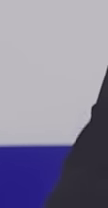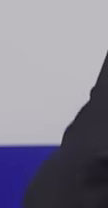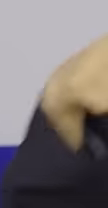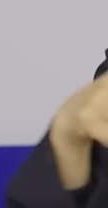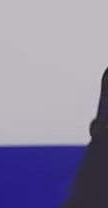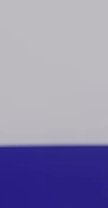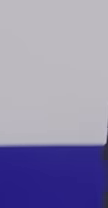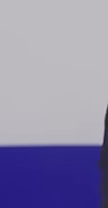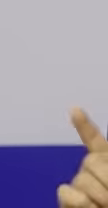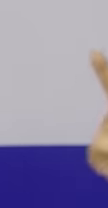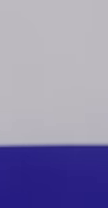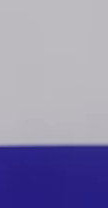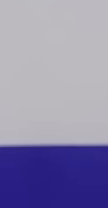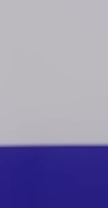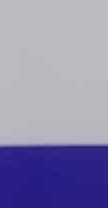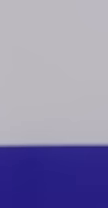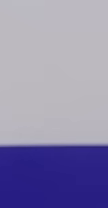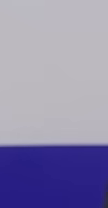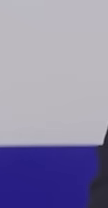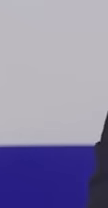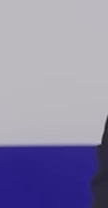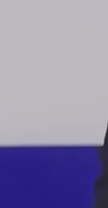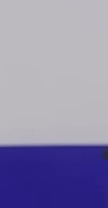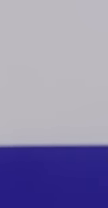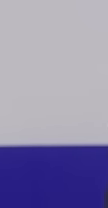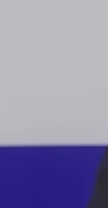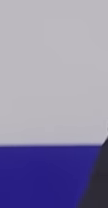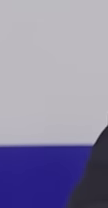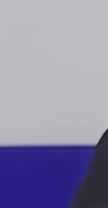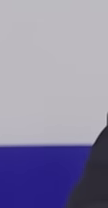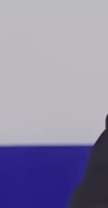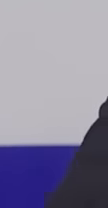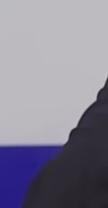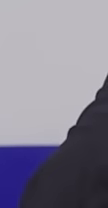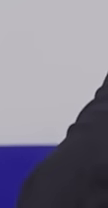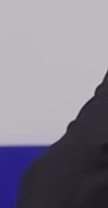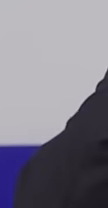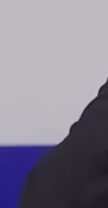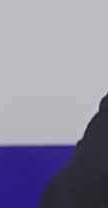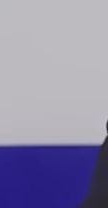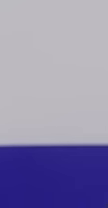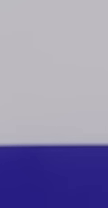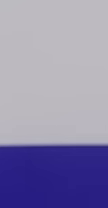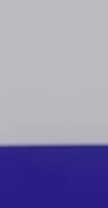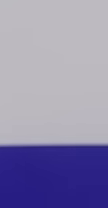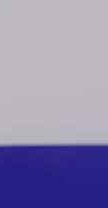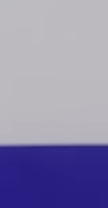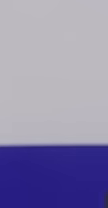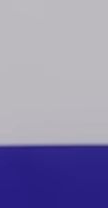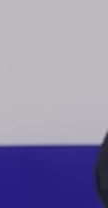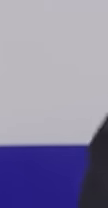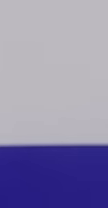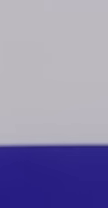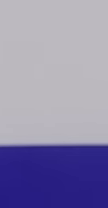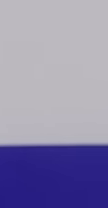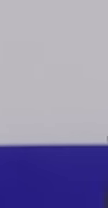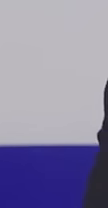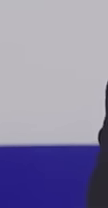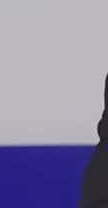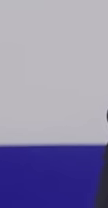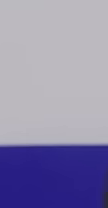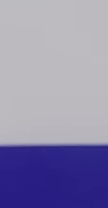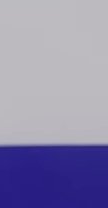경제 활성화에 기여하고 재생에너지 중심 사회에서 산업 경제 활동에